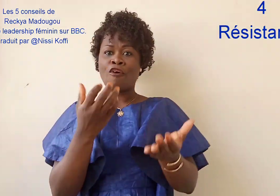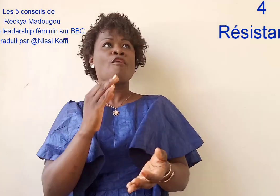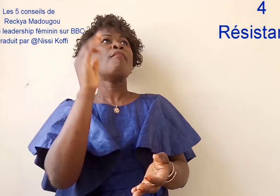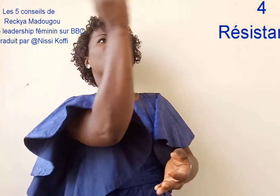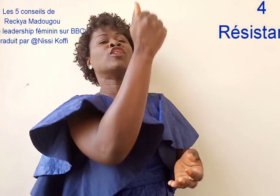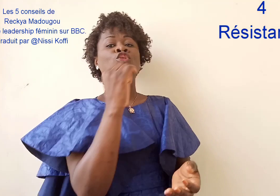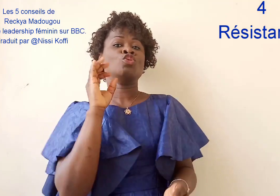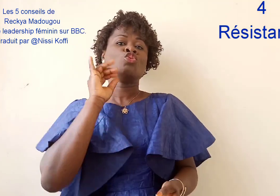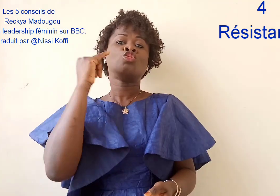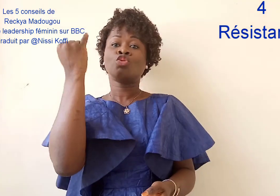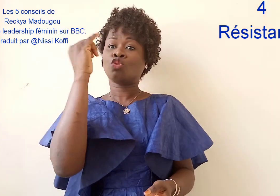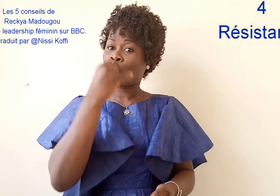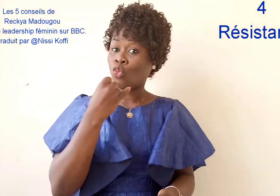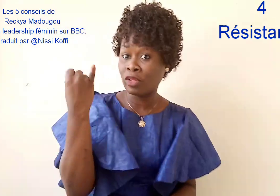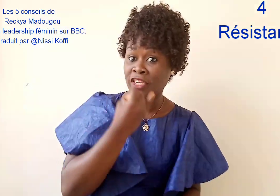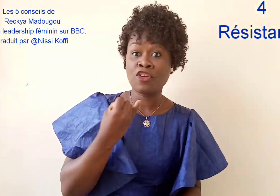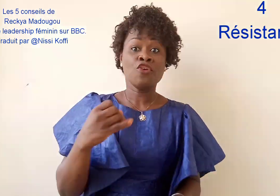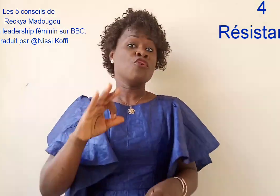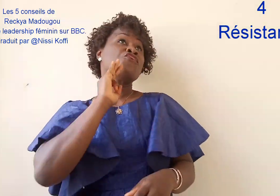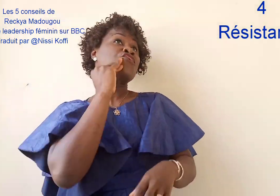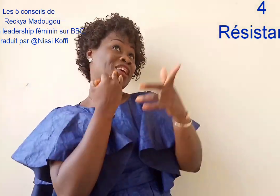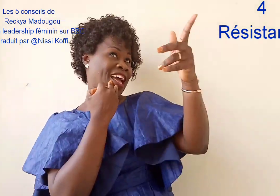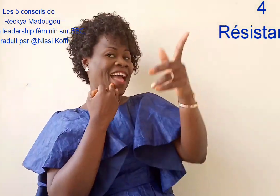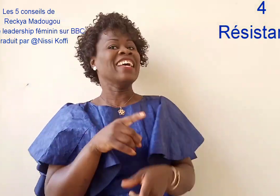comprenez que là, vous êtes une valeur sûre. Foncez.